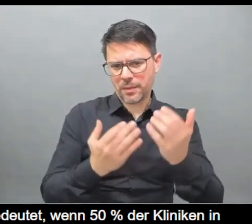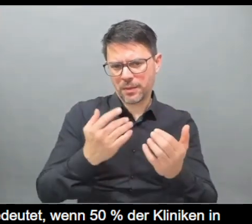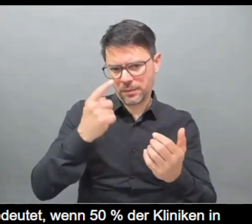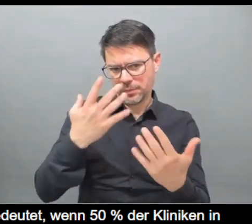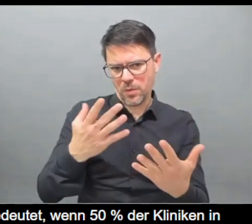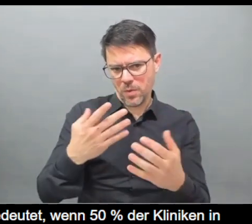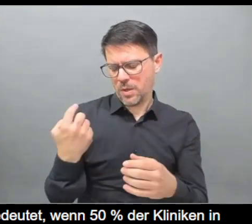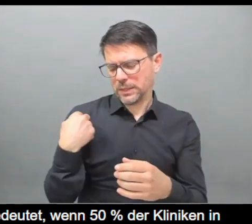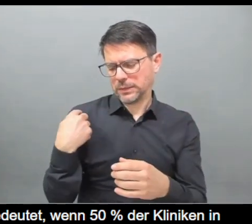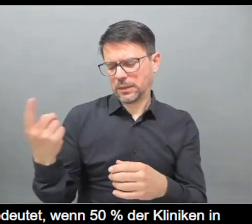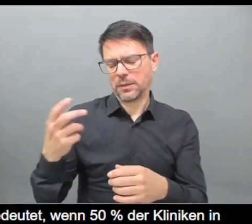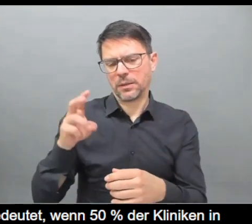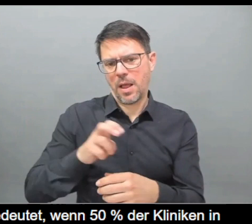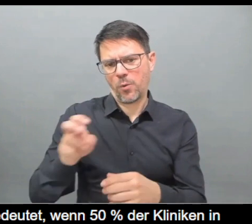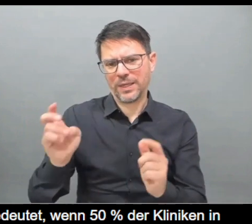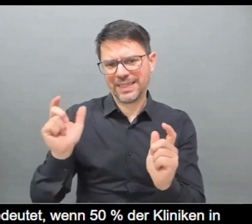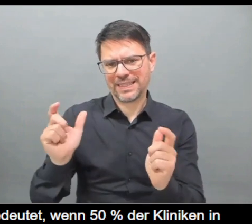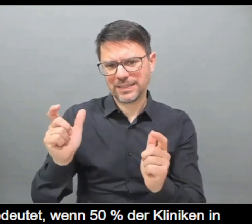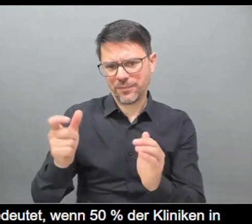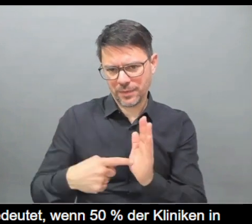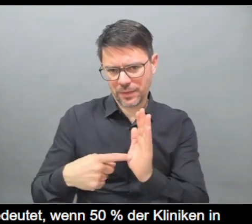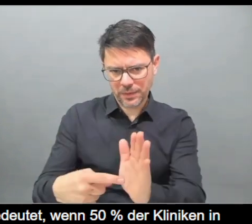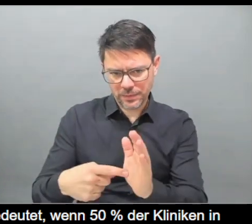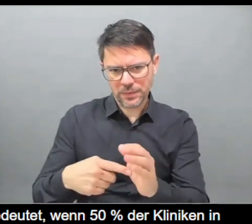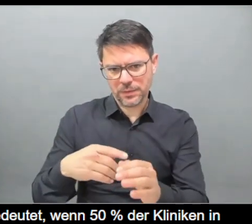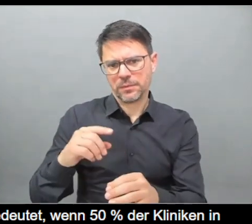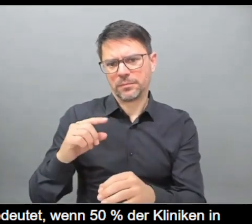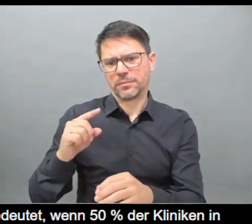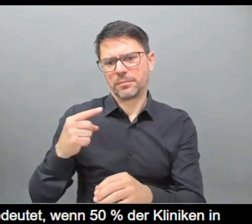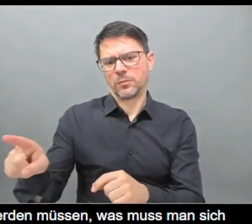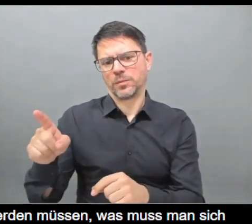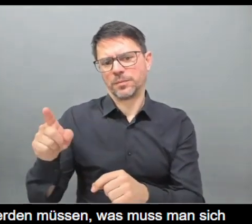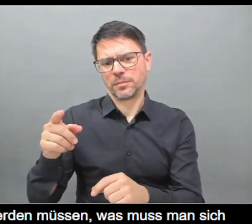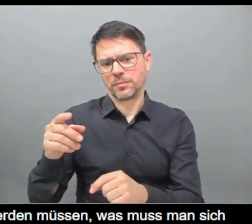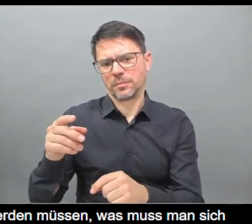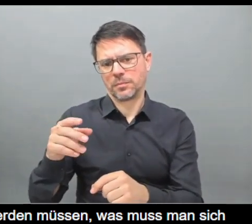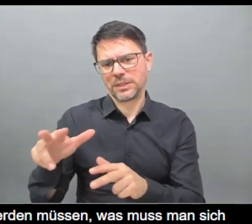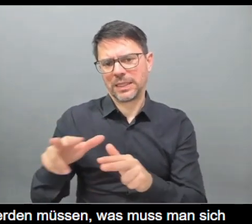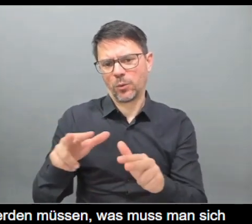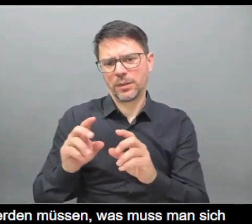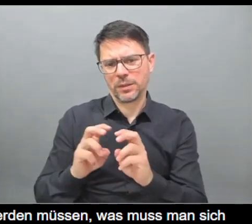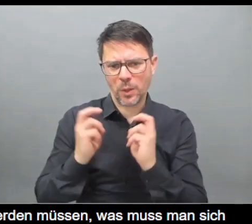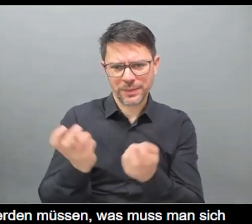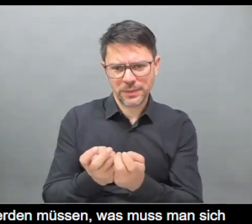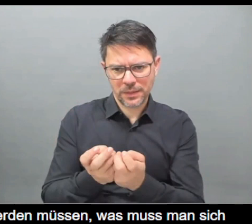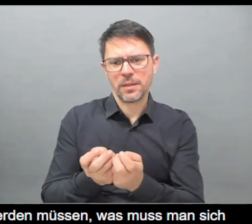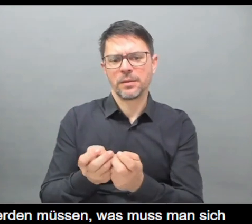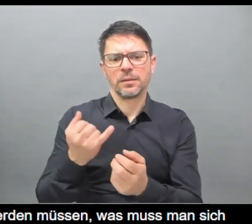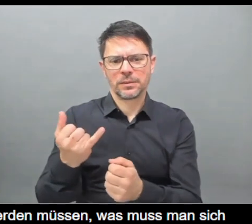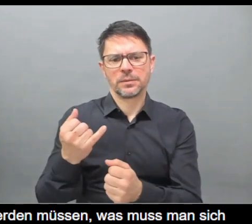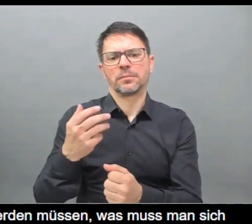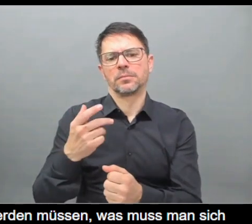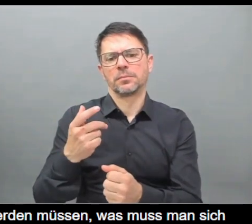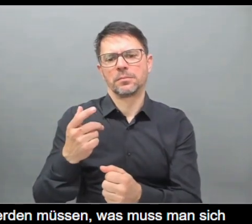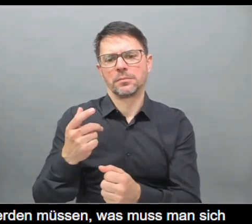Haus der Deutschen oder der Bayerischen Krankenhausgesellschaft kam. Was ist damit gemeint? Das sind diese sogenannten Level 1i Häuser, wie das die Kommission